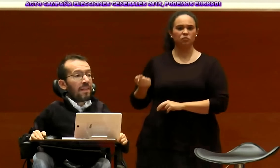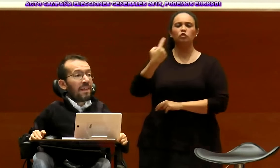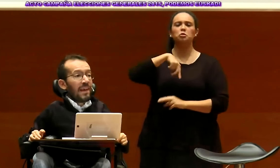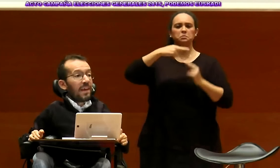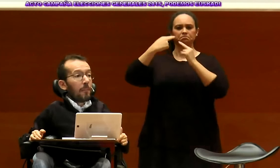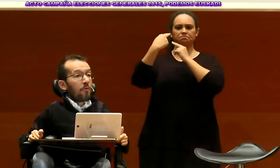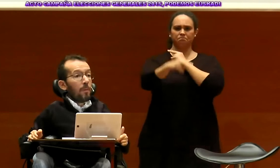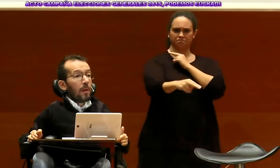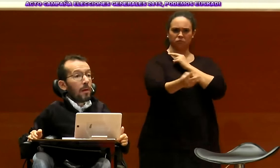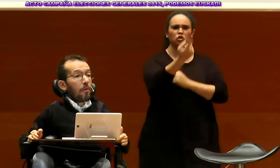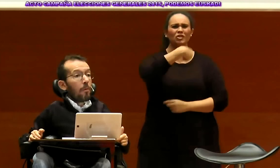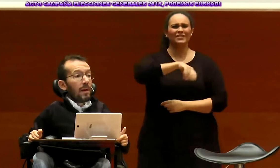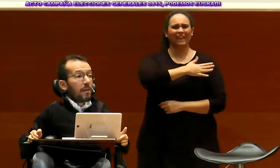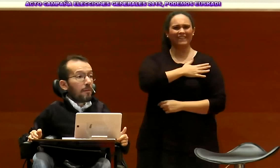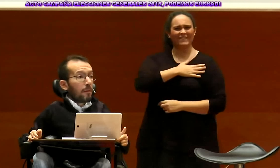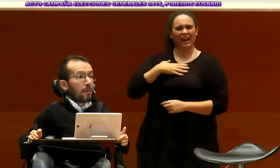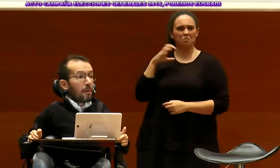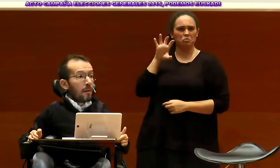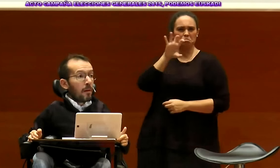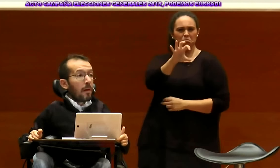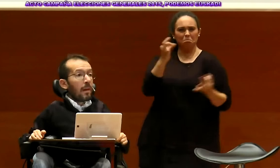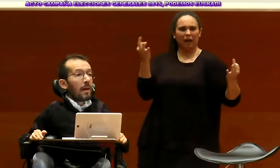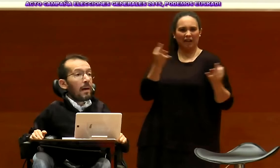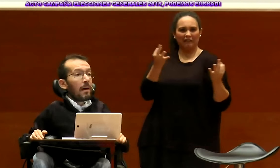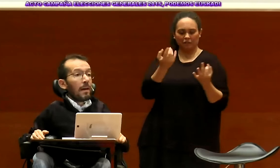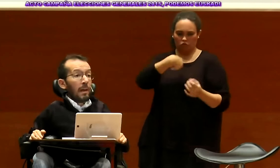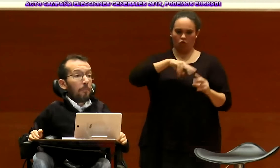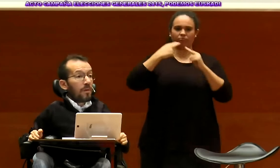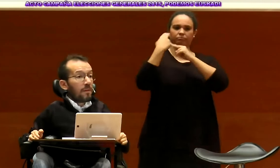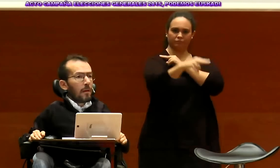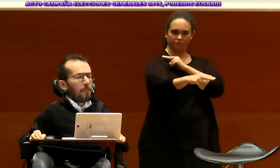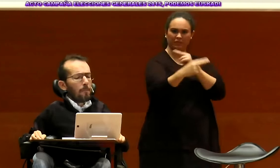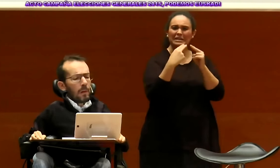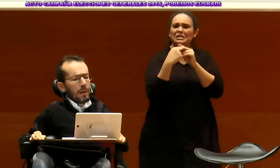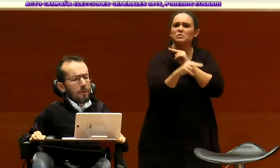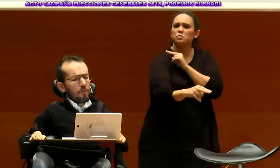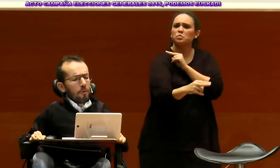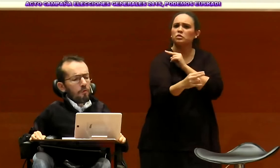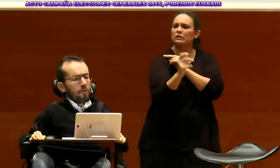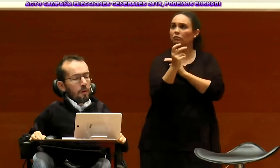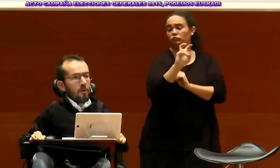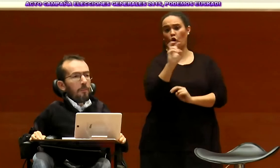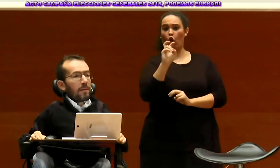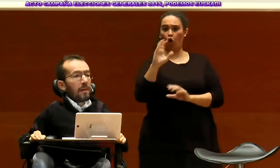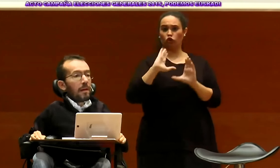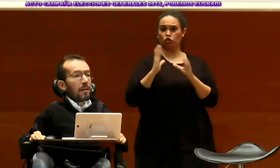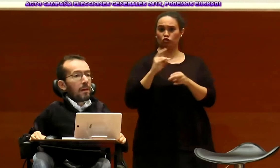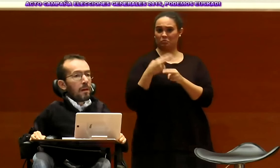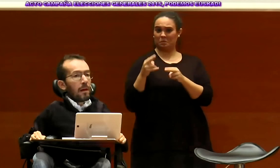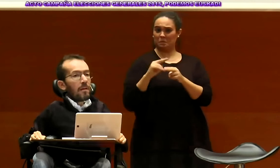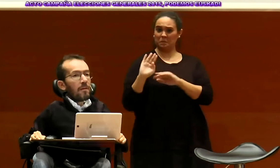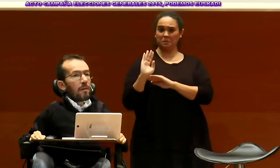pregunta de qué queremos vivir como país. La respuesta que otros nos